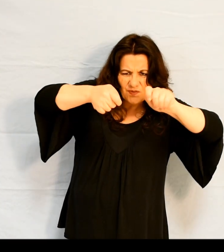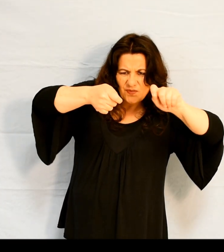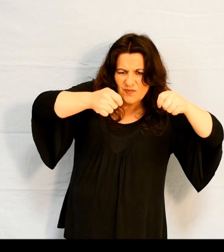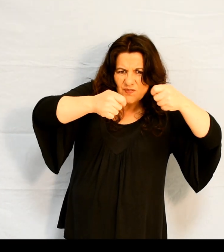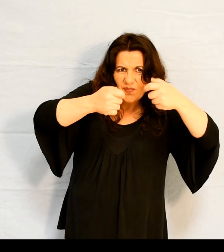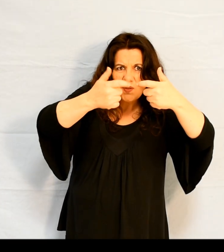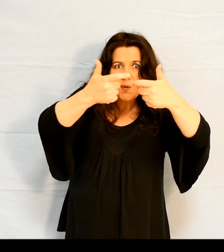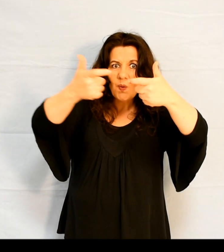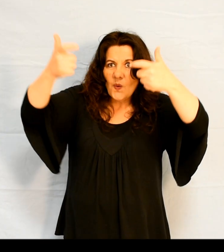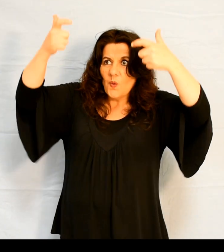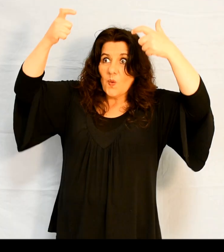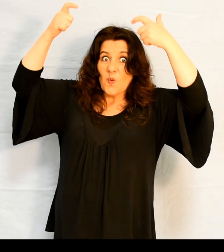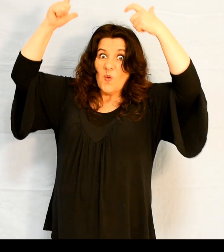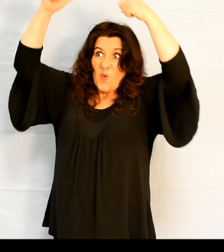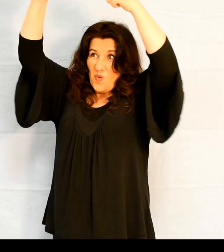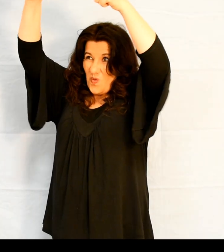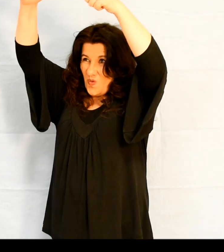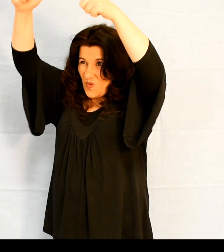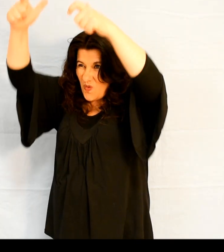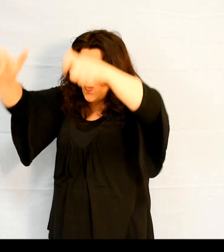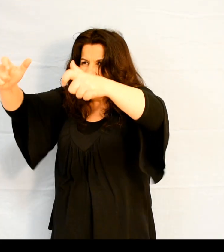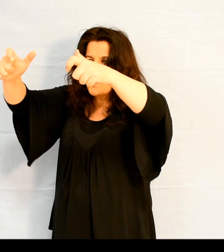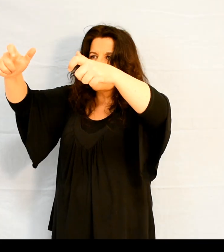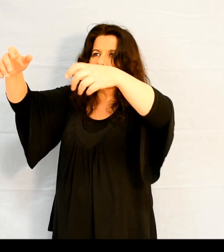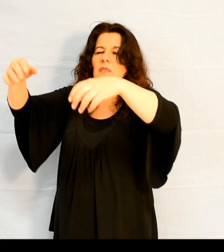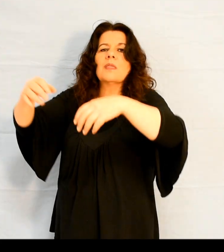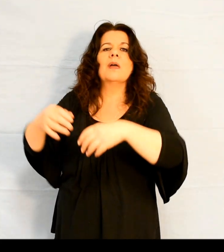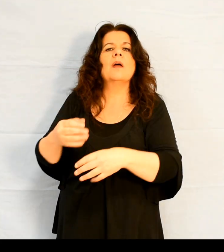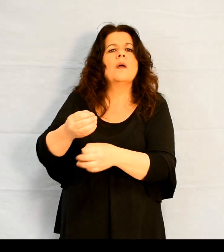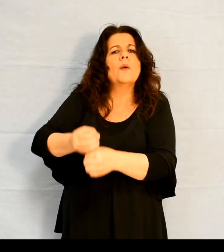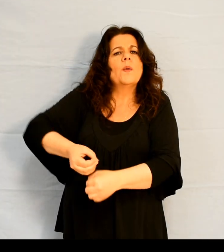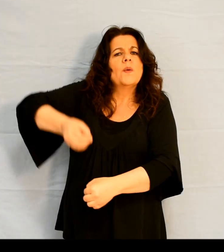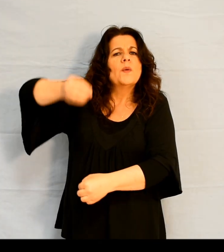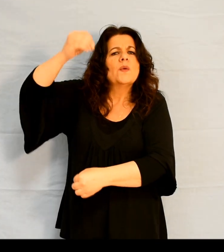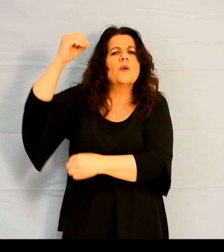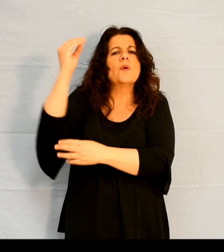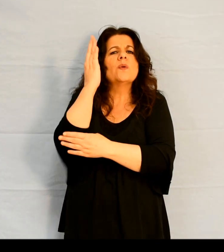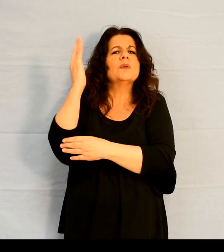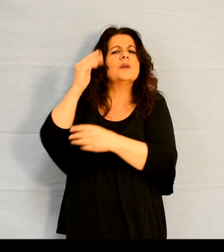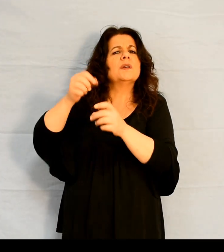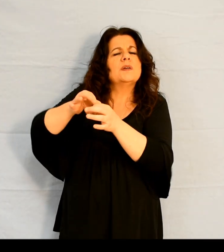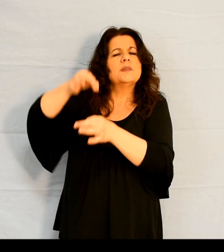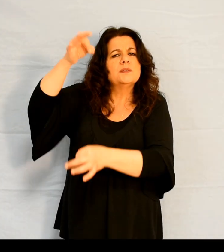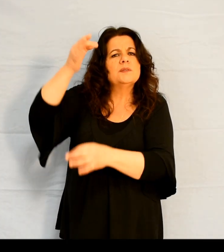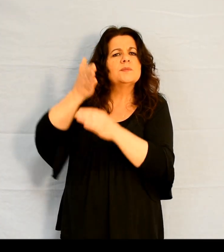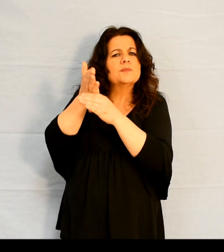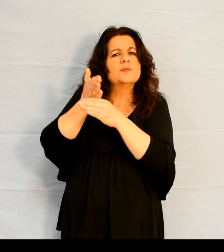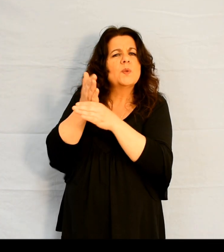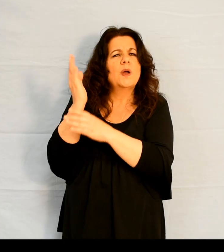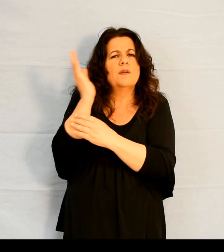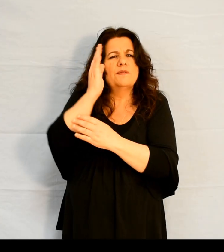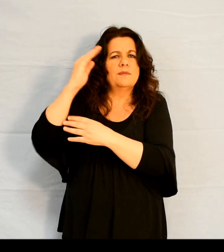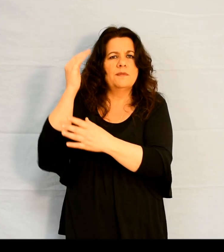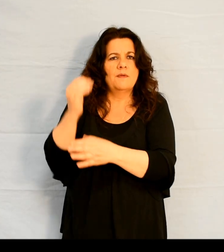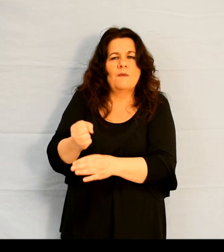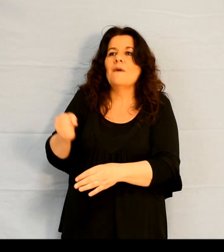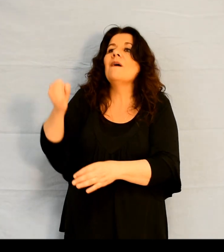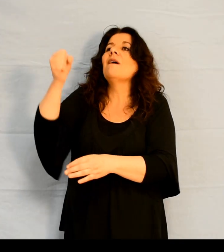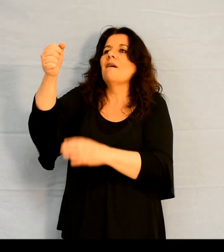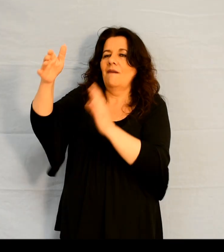lui mirent un roseau dans la main droite et, pour se moquer de lui, ils s'agenouillaient devant